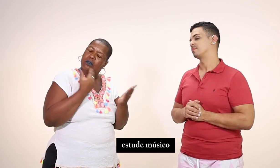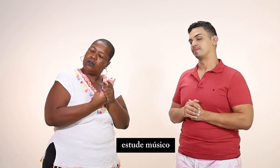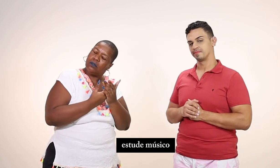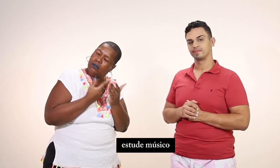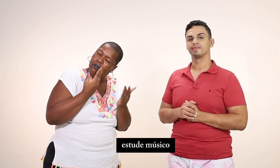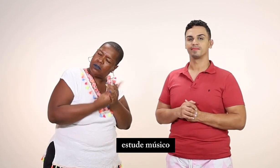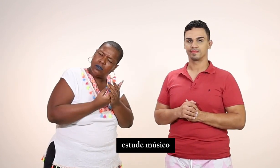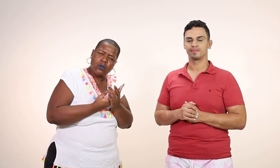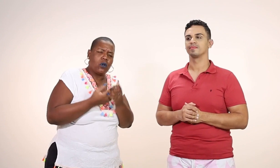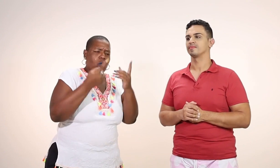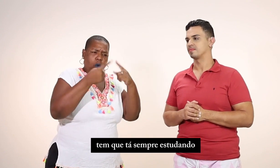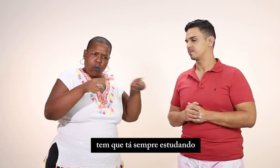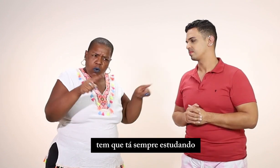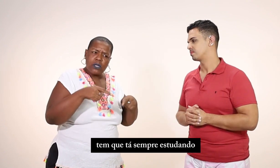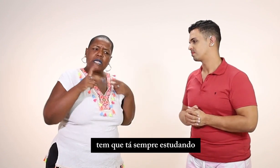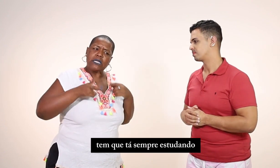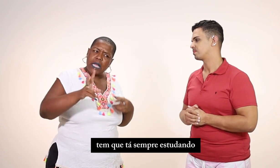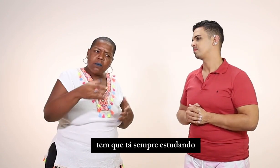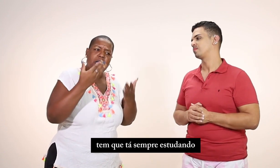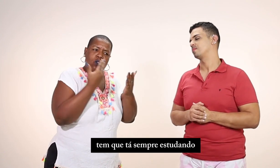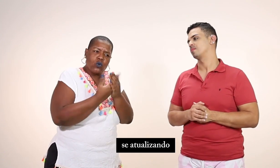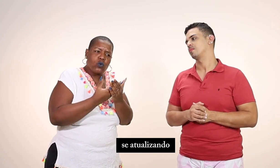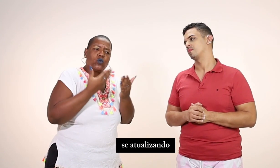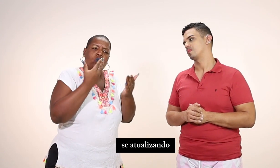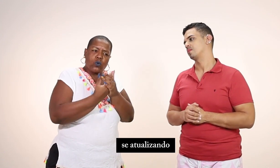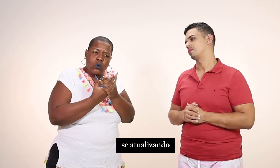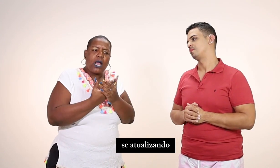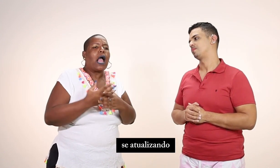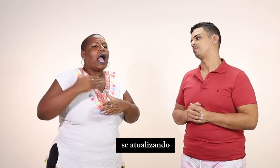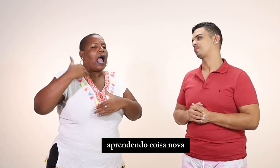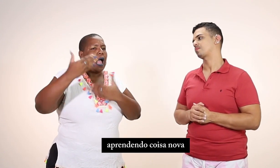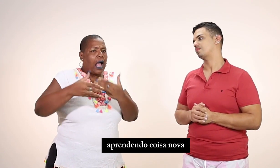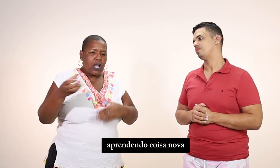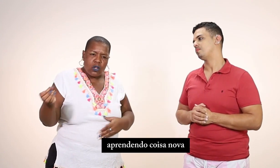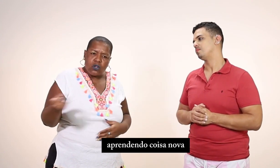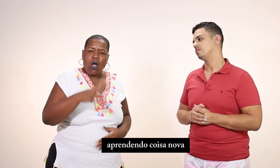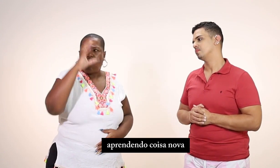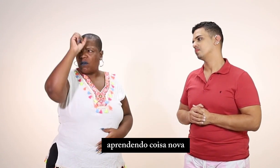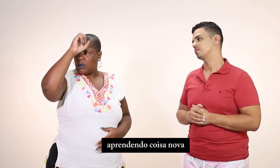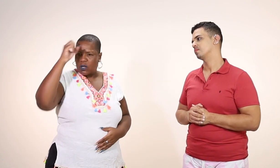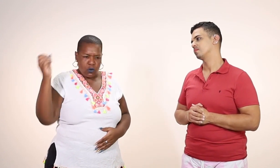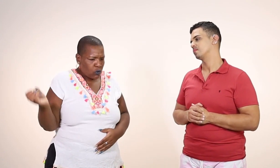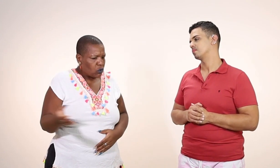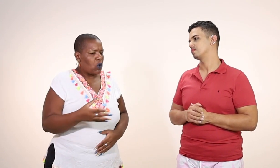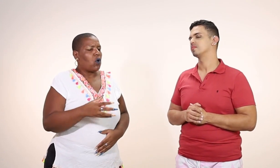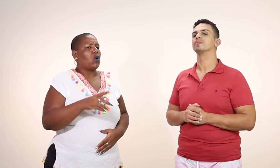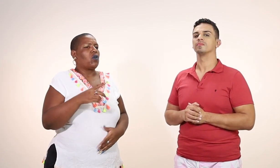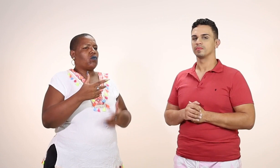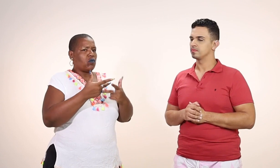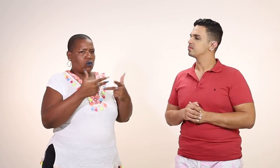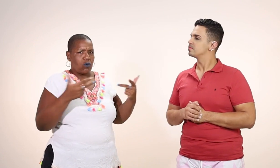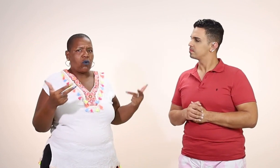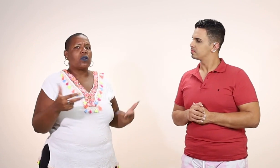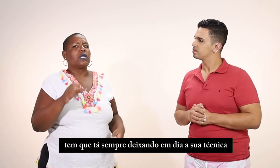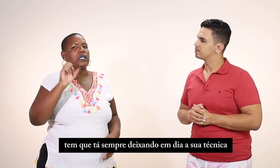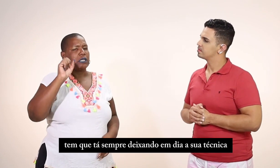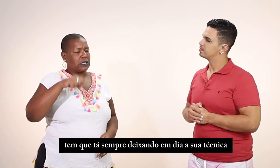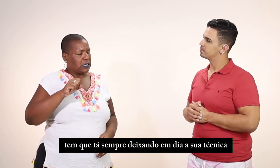Estude, músico tem que estar sempre estudando, se atualizando, aprendendo coisa nova. Tem que estar